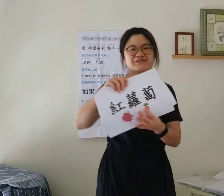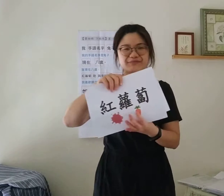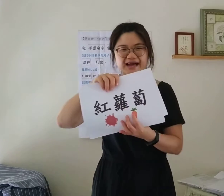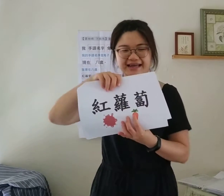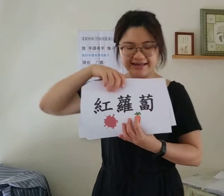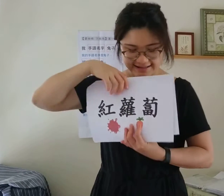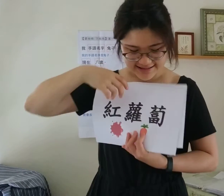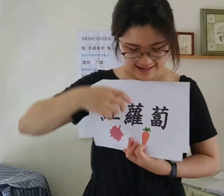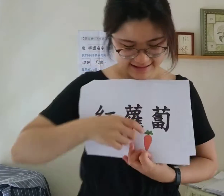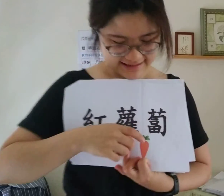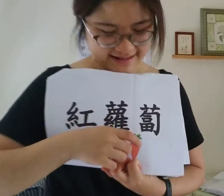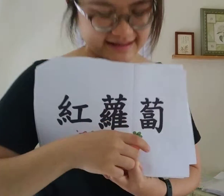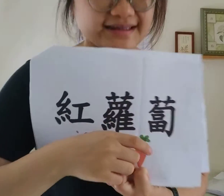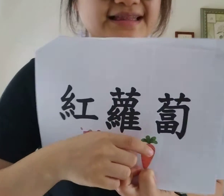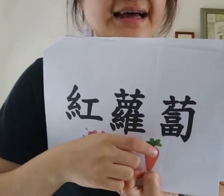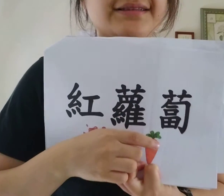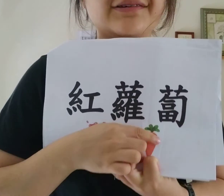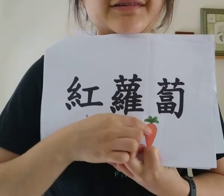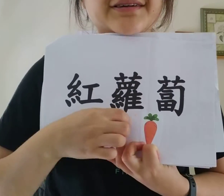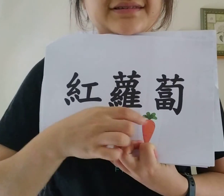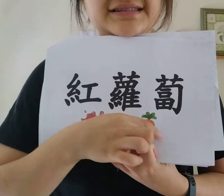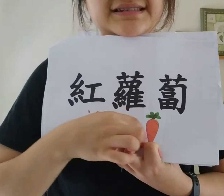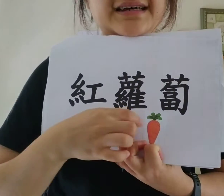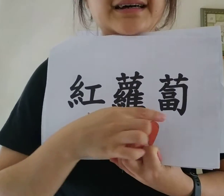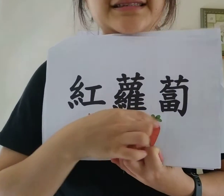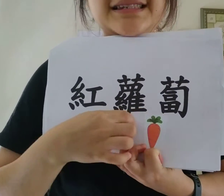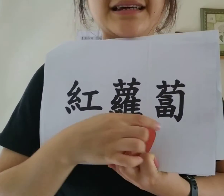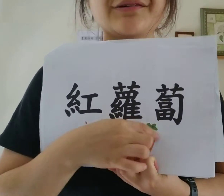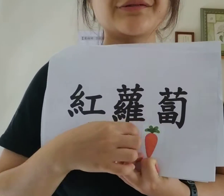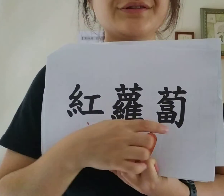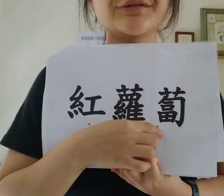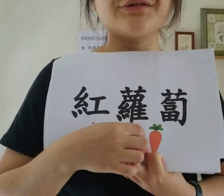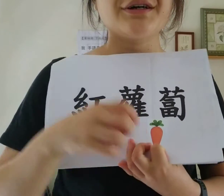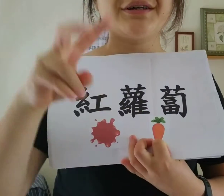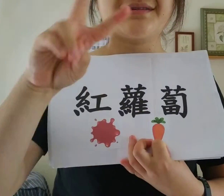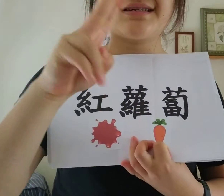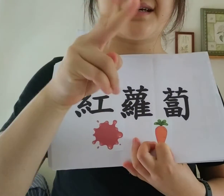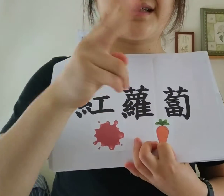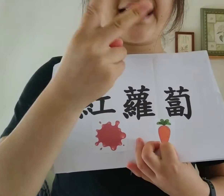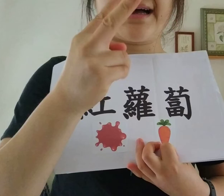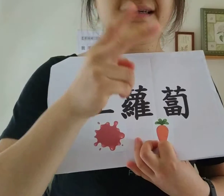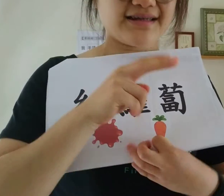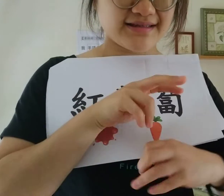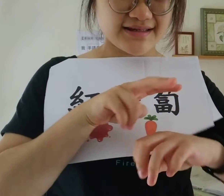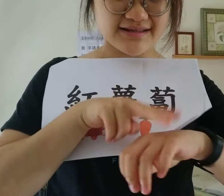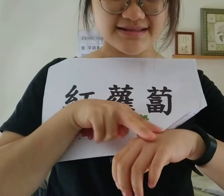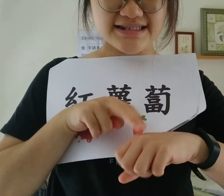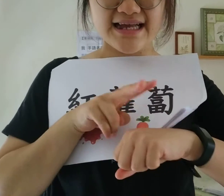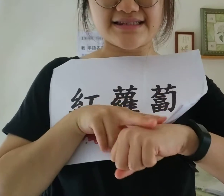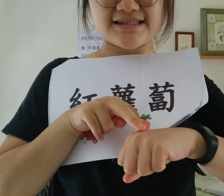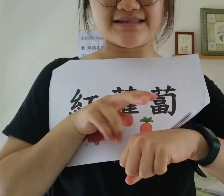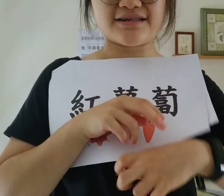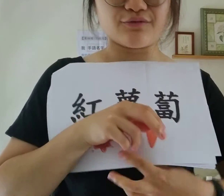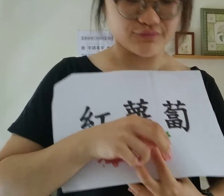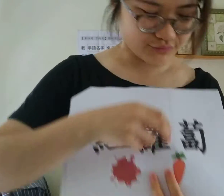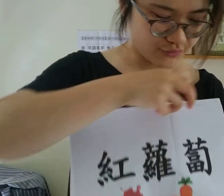吗？这里呢，它都会有一些痕迹跟纹路，用这两根呢象征这个纹路